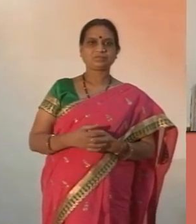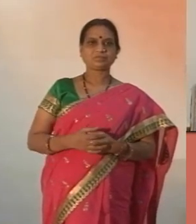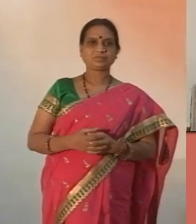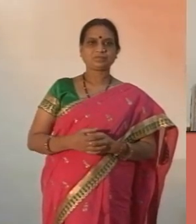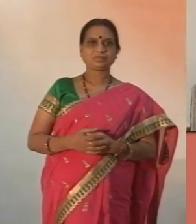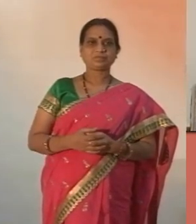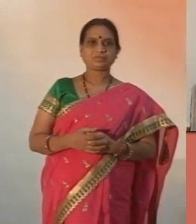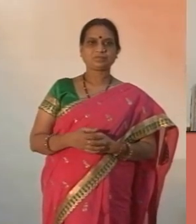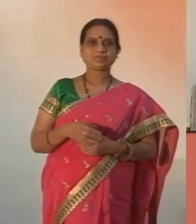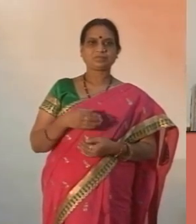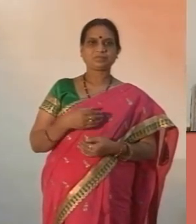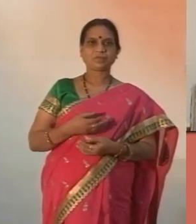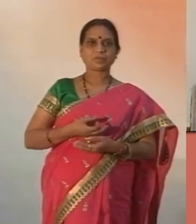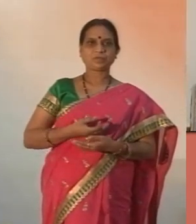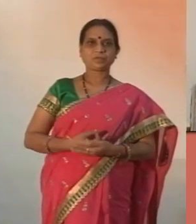योग कहने से